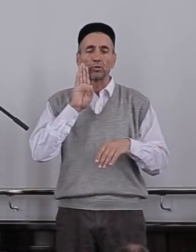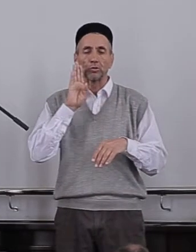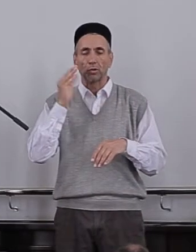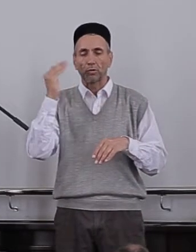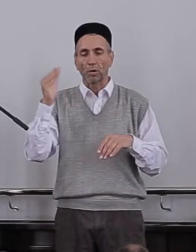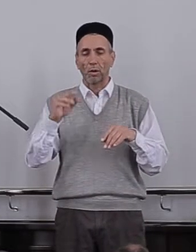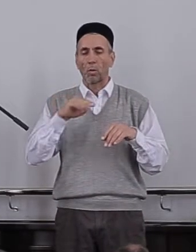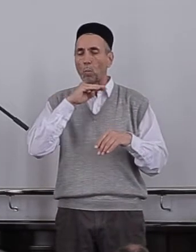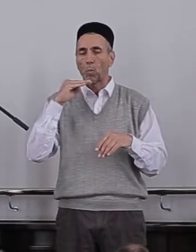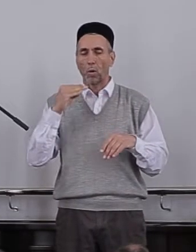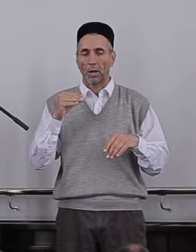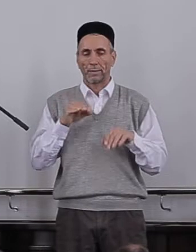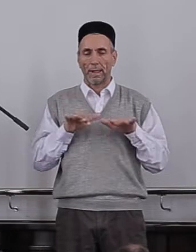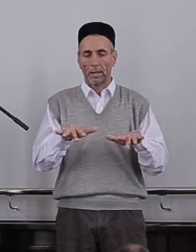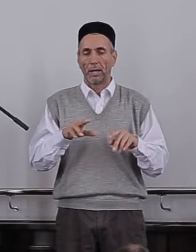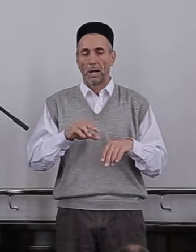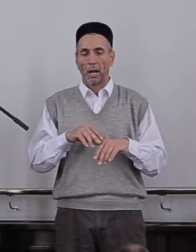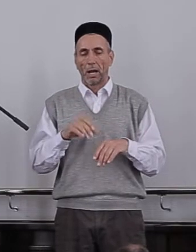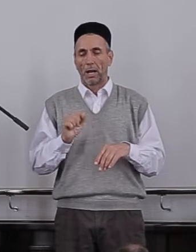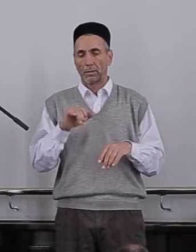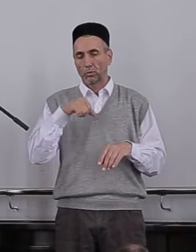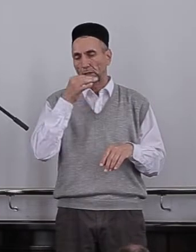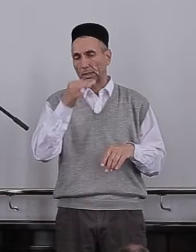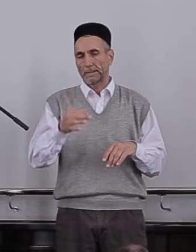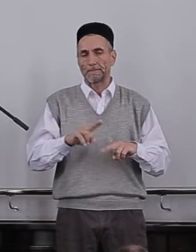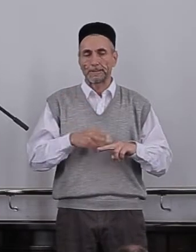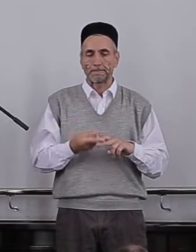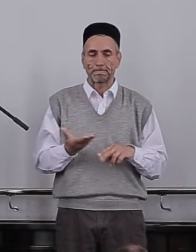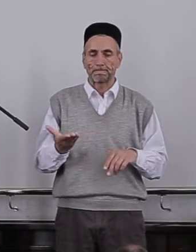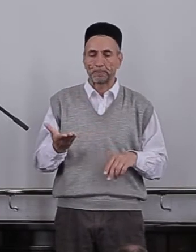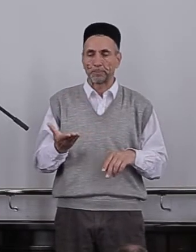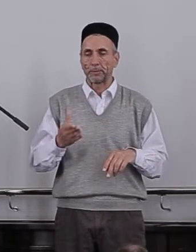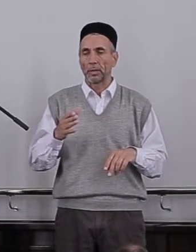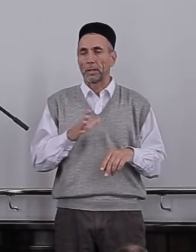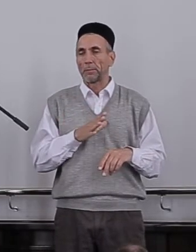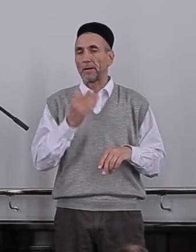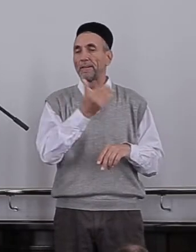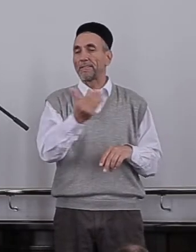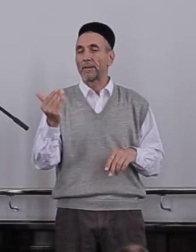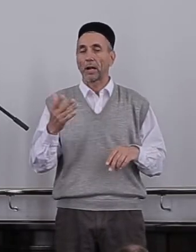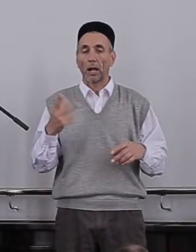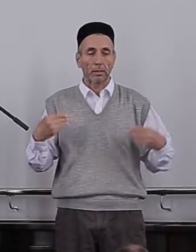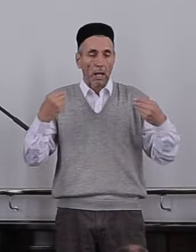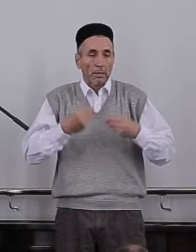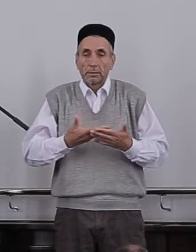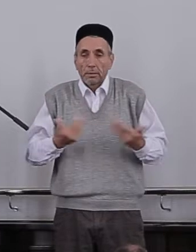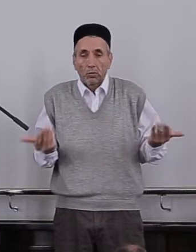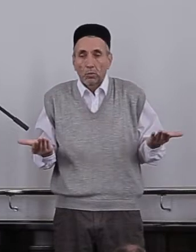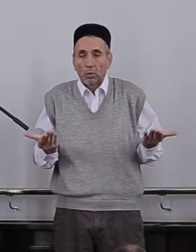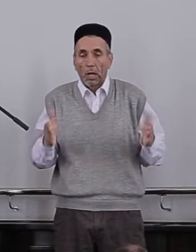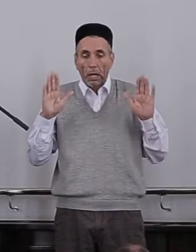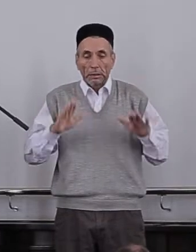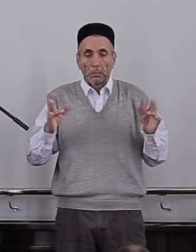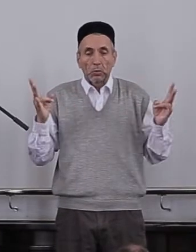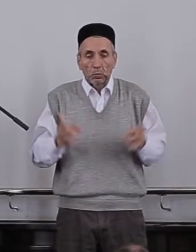күбрәк. Әмма ләкин мәсәлән, бу нәрсәне аңлата. Ягъни, мәсәлән, сезнең бер инде киемегездә юк, намаз